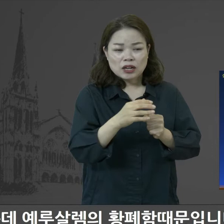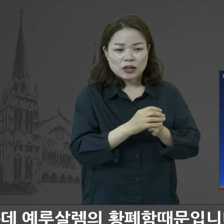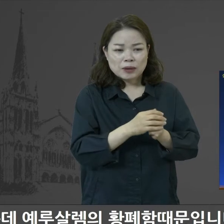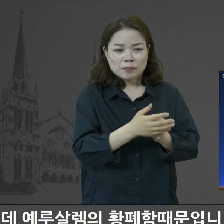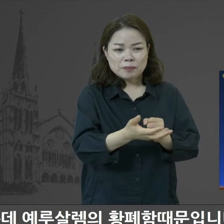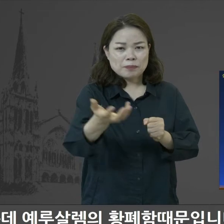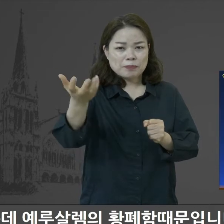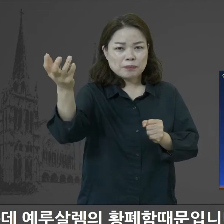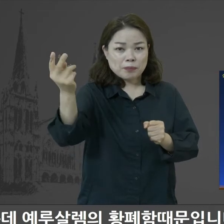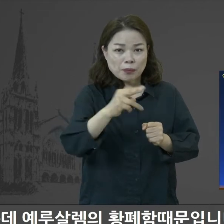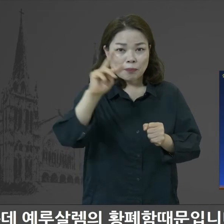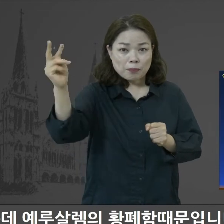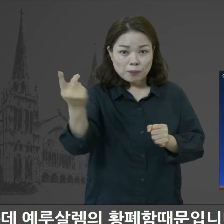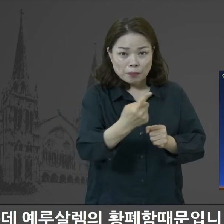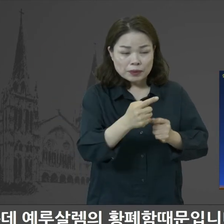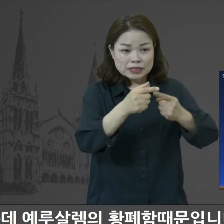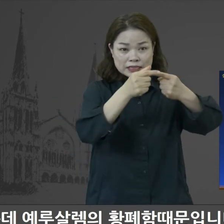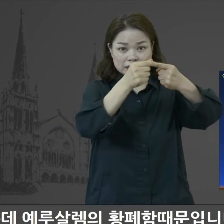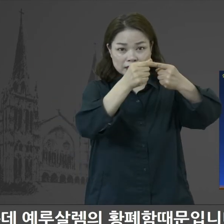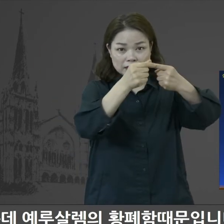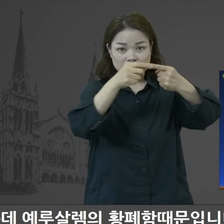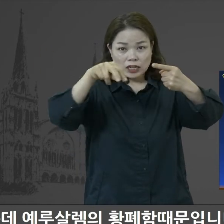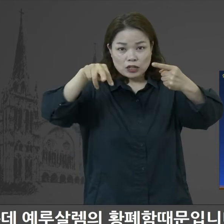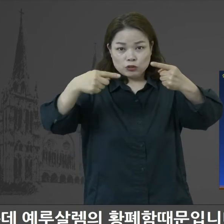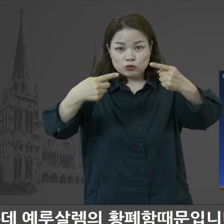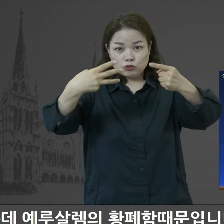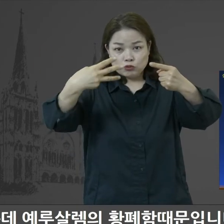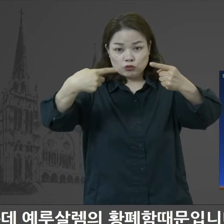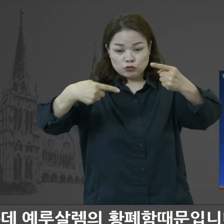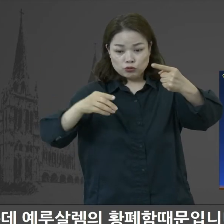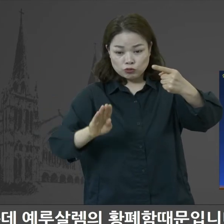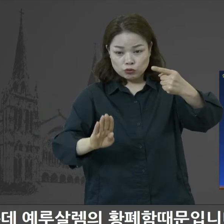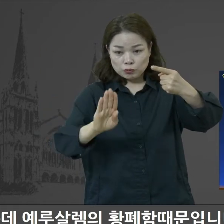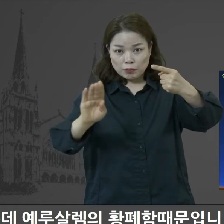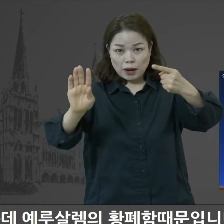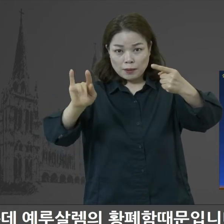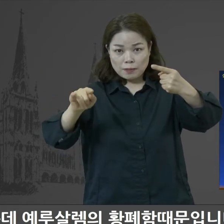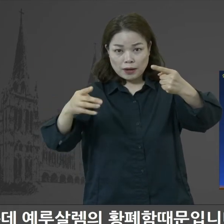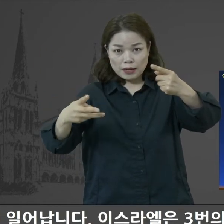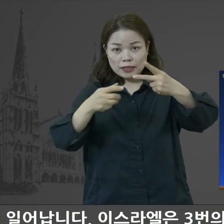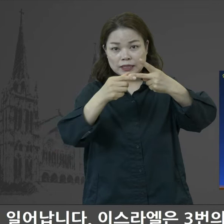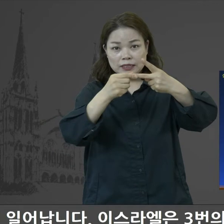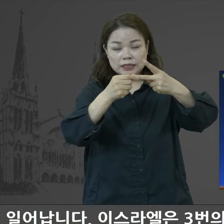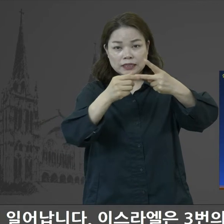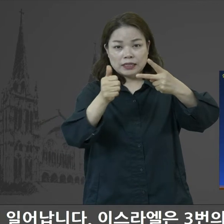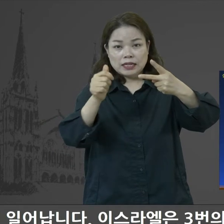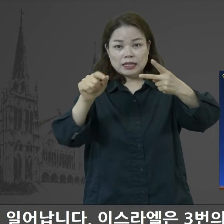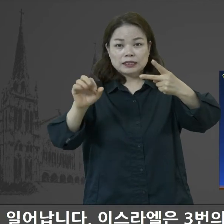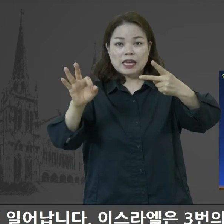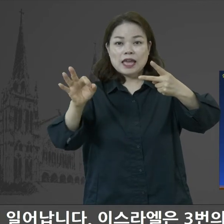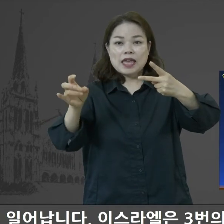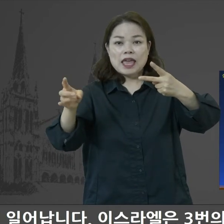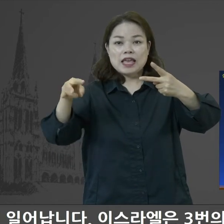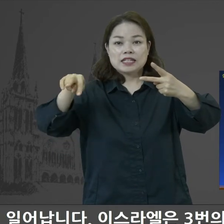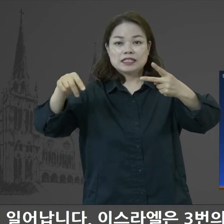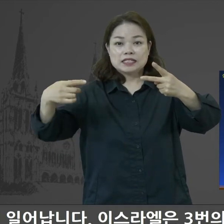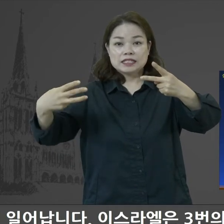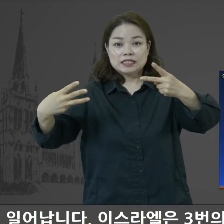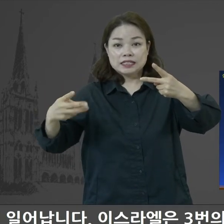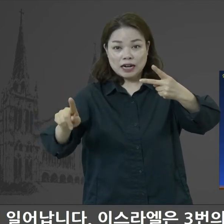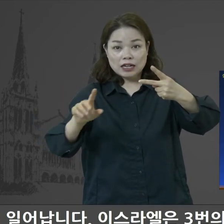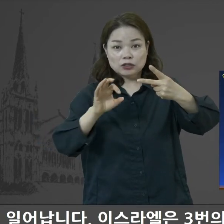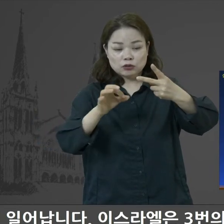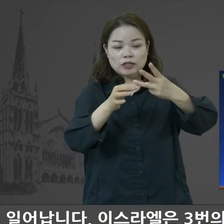이루어지게 되는데, 1차는 스룹바벨을 중심으로, 그리고 2차는 학사 에스라를 중심으로,